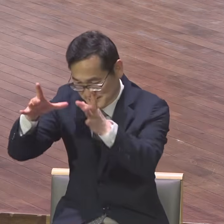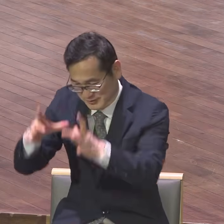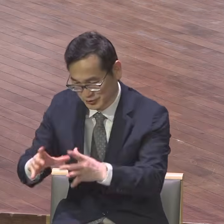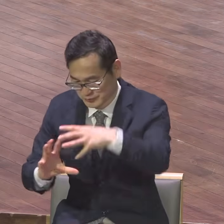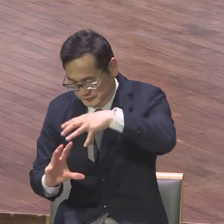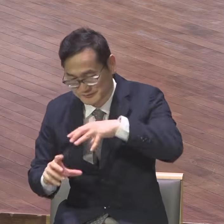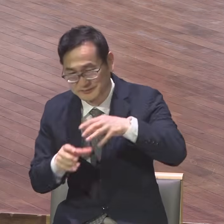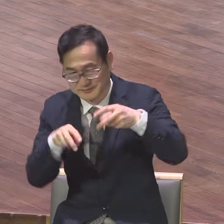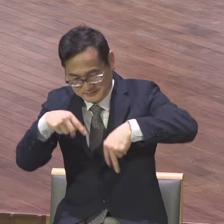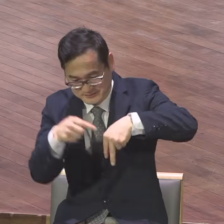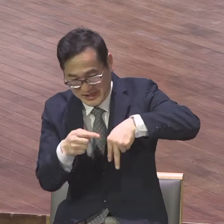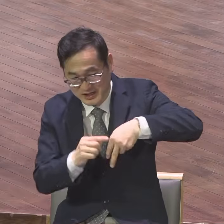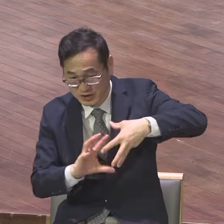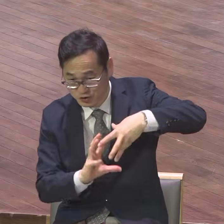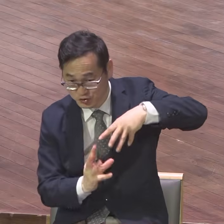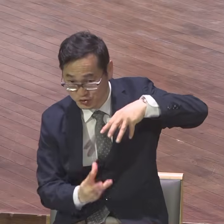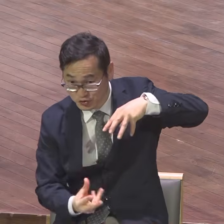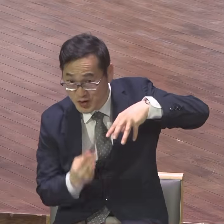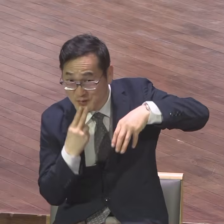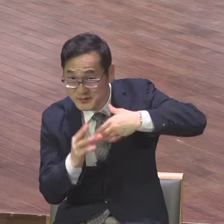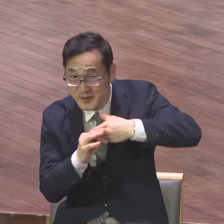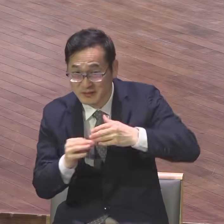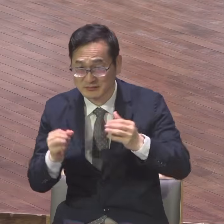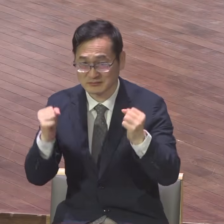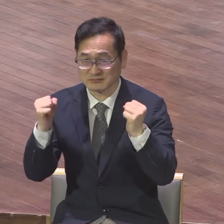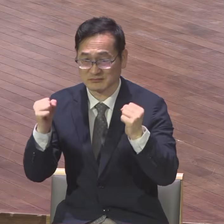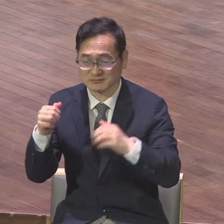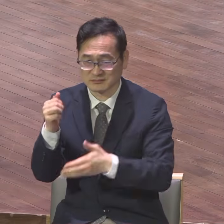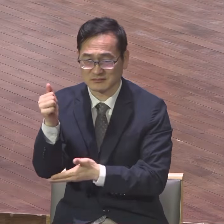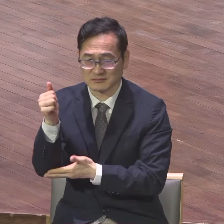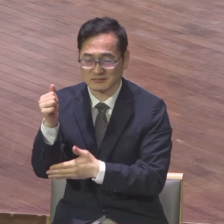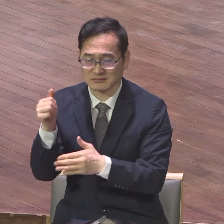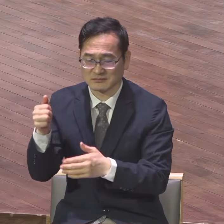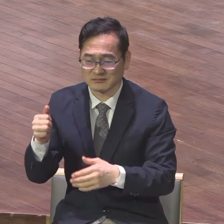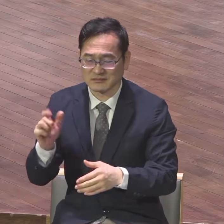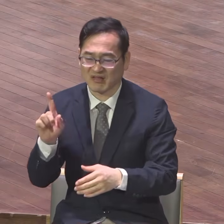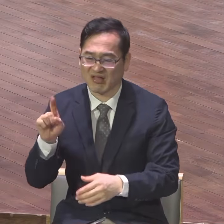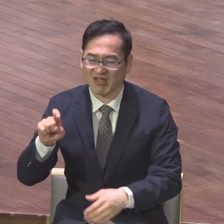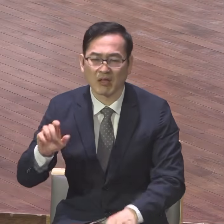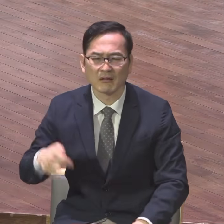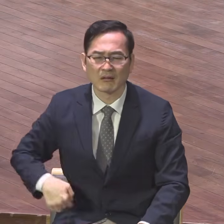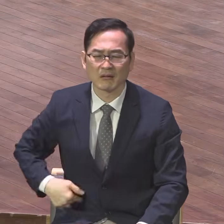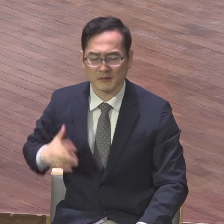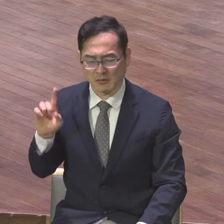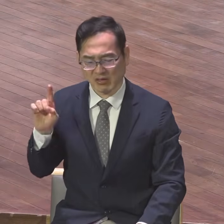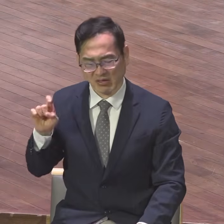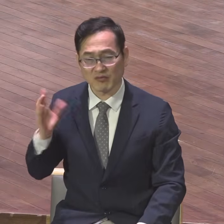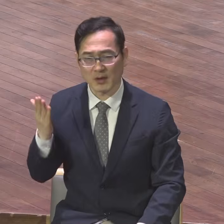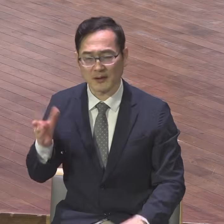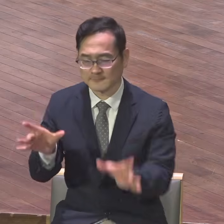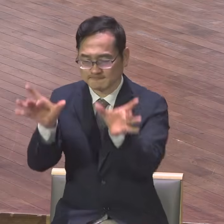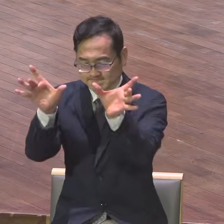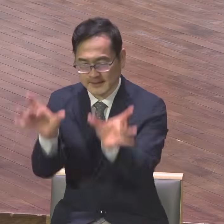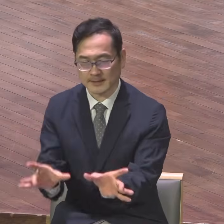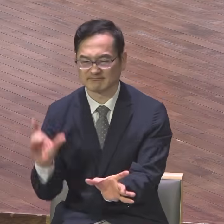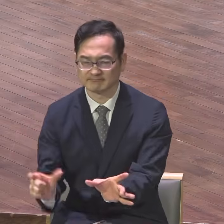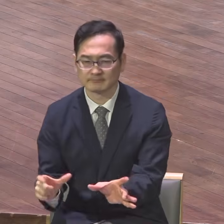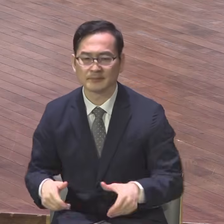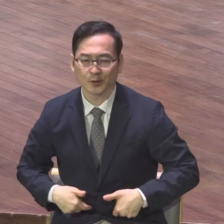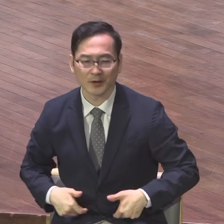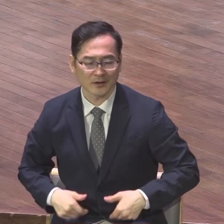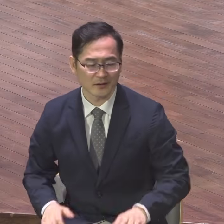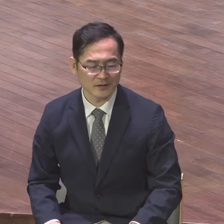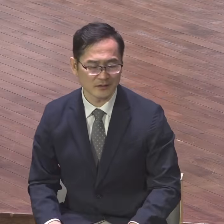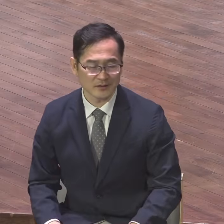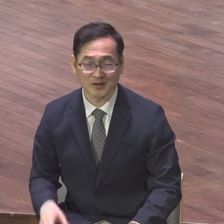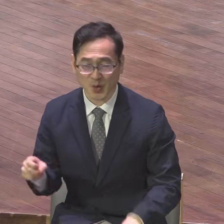이게 다리 근육이 없으면 몸이 무너집니다. 기둥이 무너져 버리거든. 그러니까 여러분 스쿼트, 다리 운동, 그리고 꼭 한